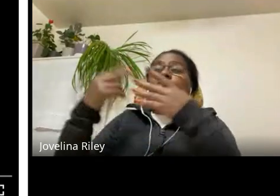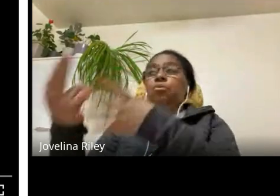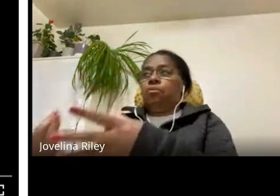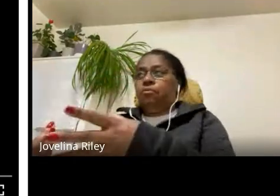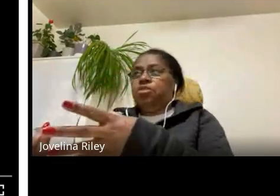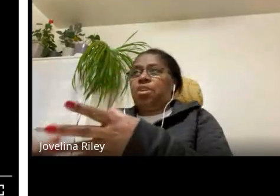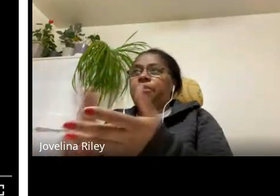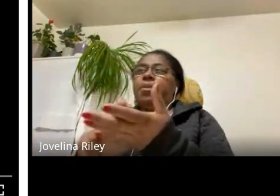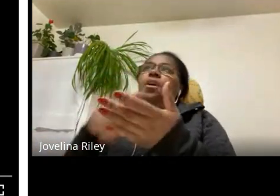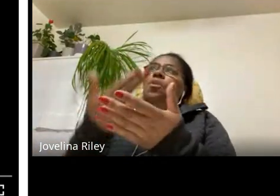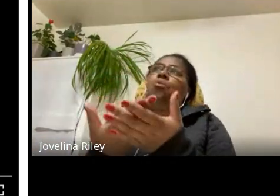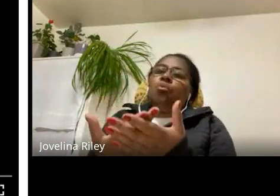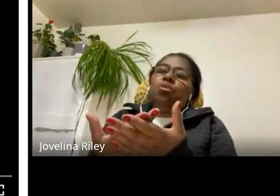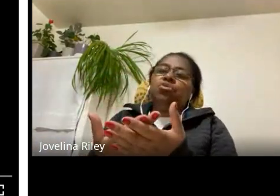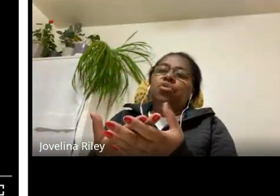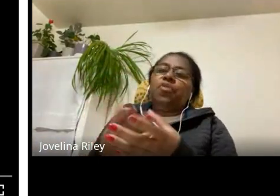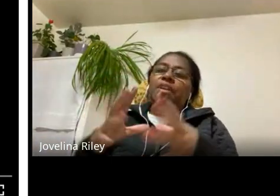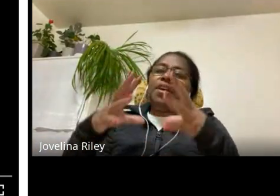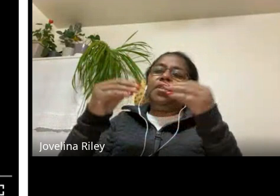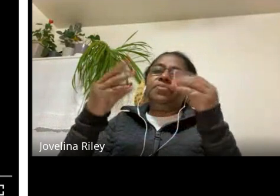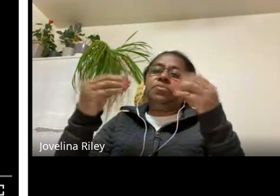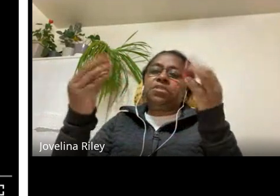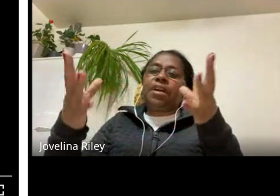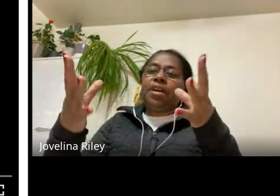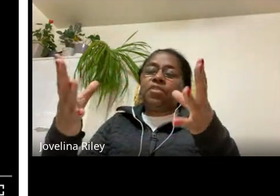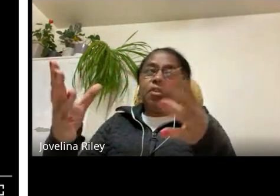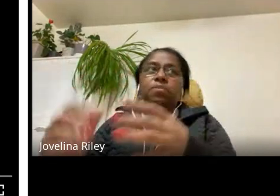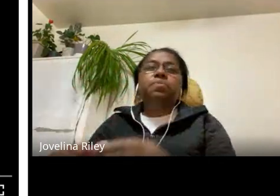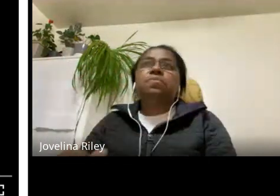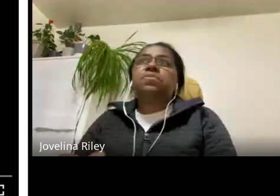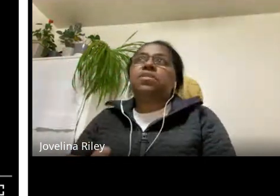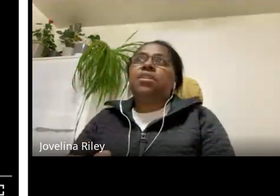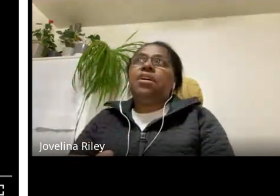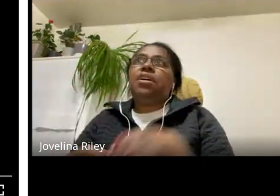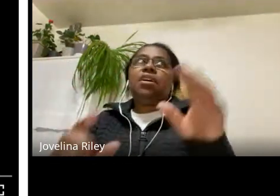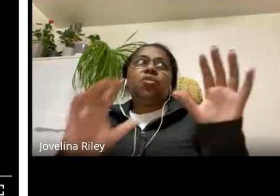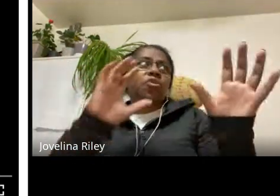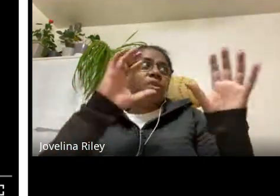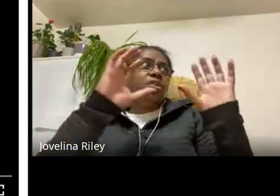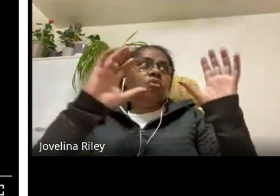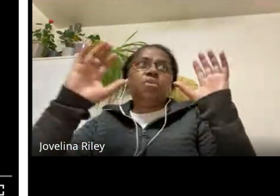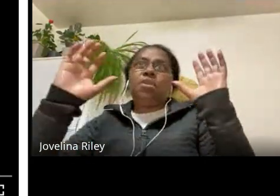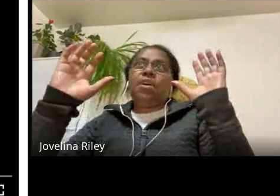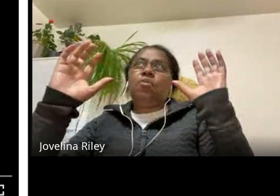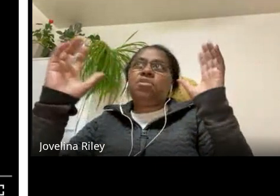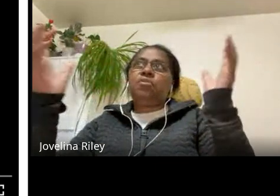e quando eu vejo na Bíblia, quando o Senhor fala da criação, eu fico